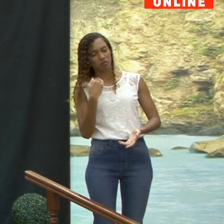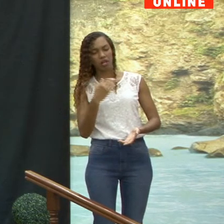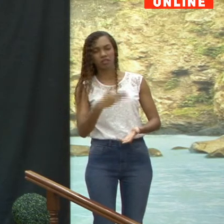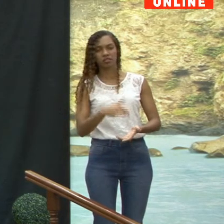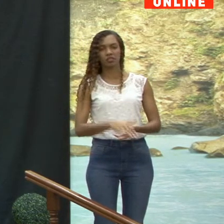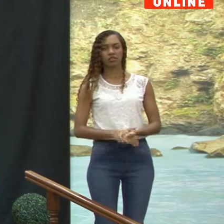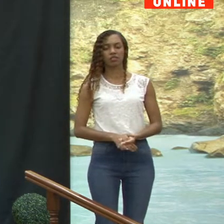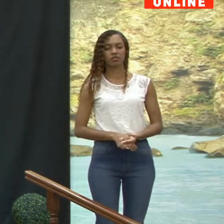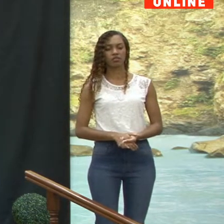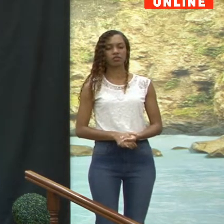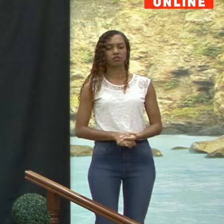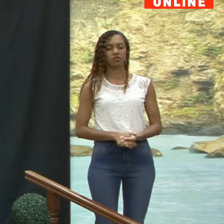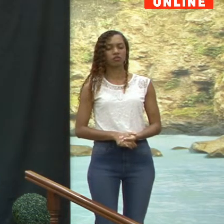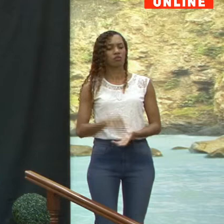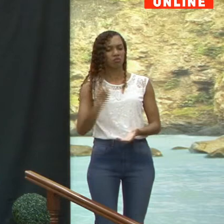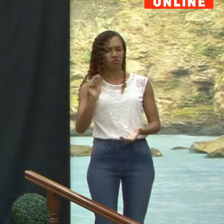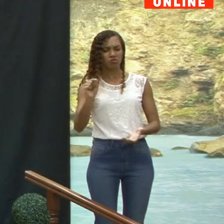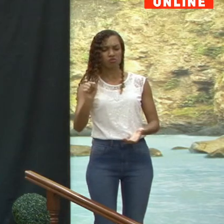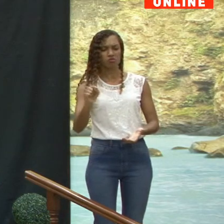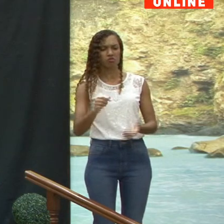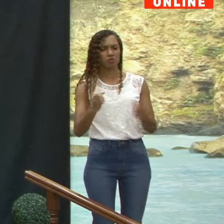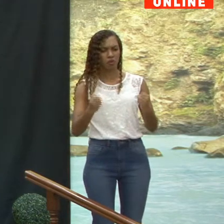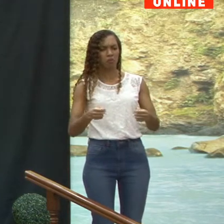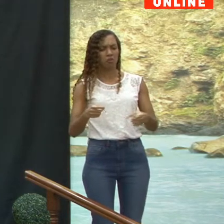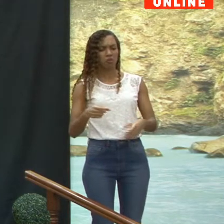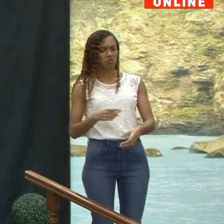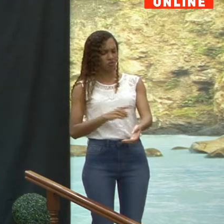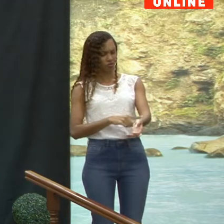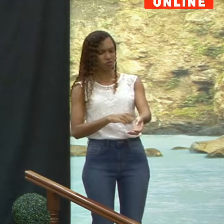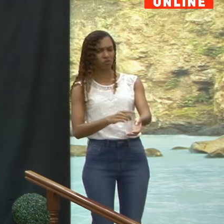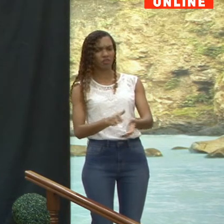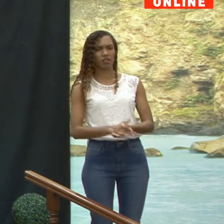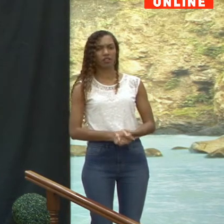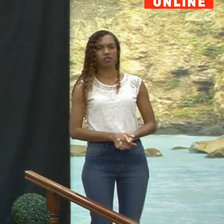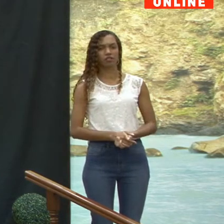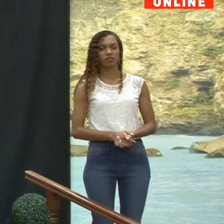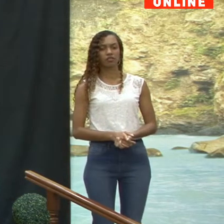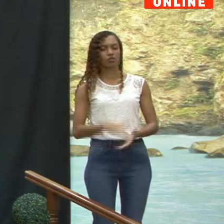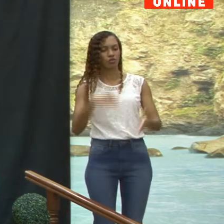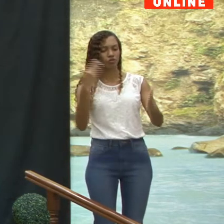vida. E Jó começa então a ter